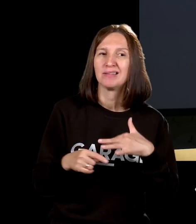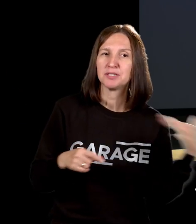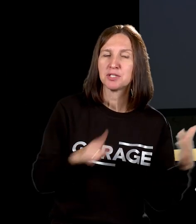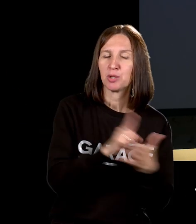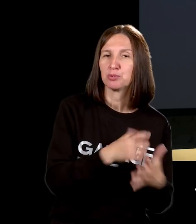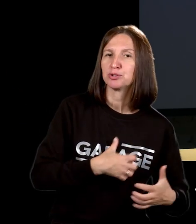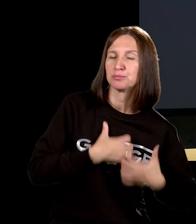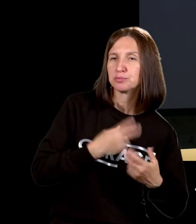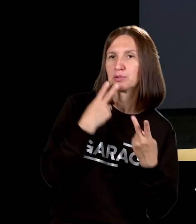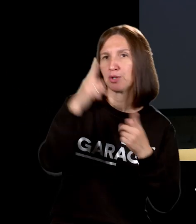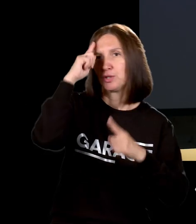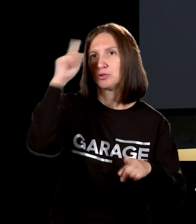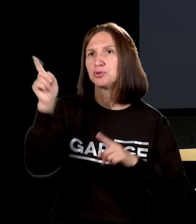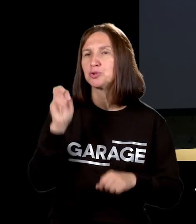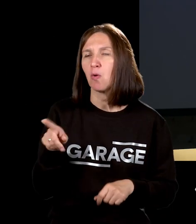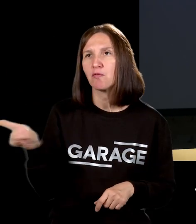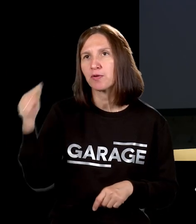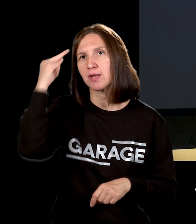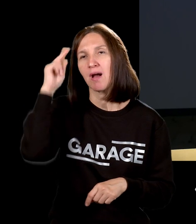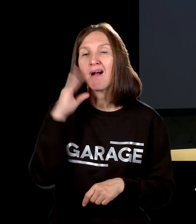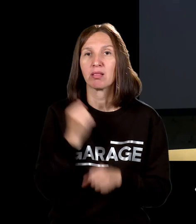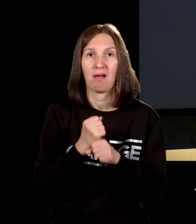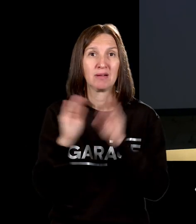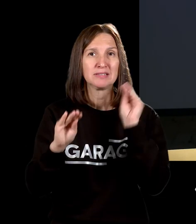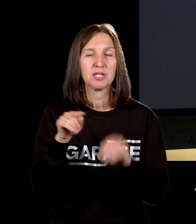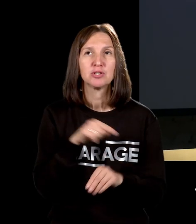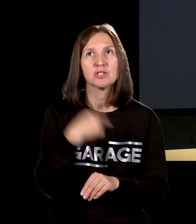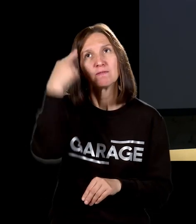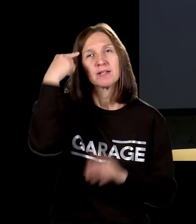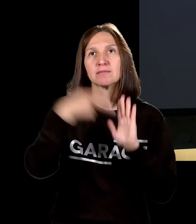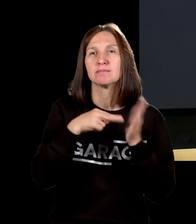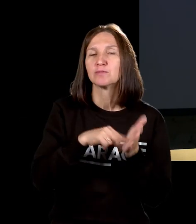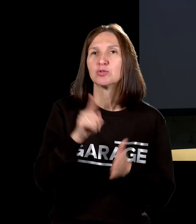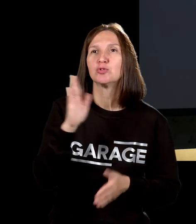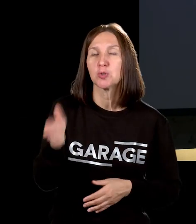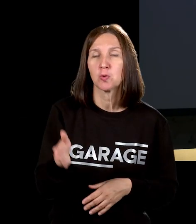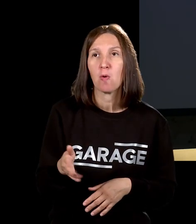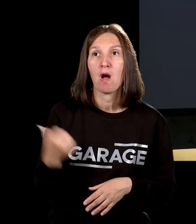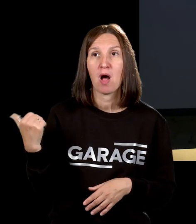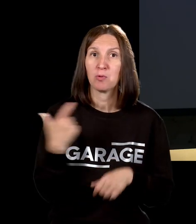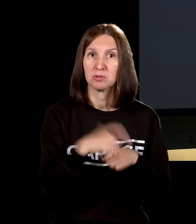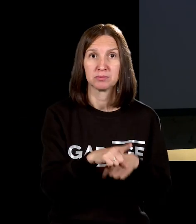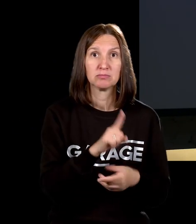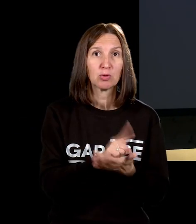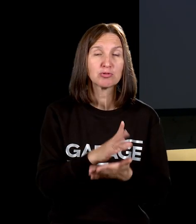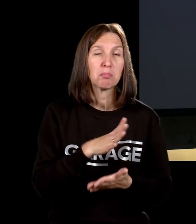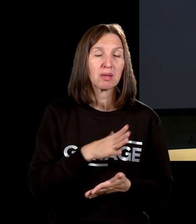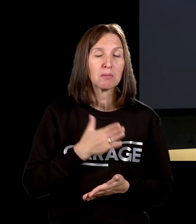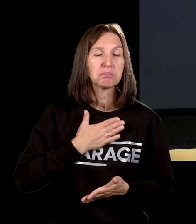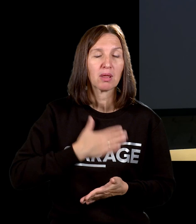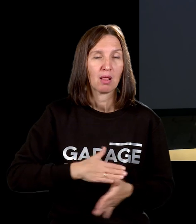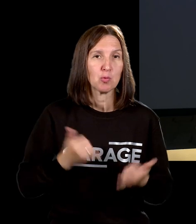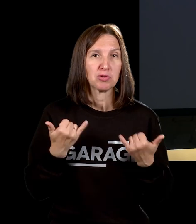это должен быть шок, это что это должно вызывать. Приятное удивление и смех,